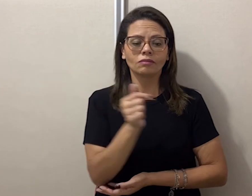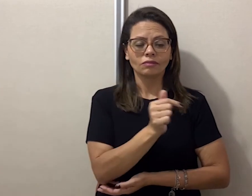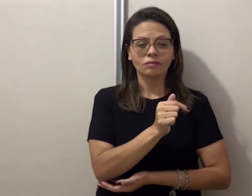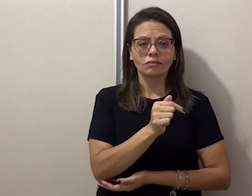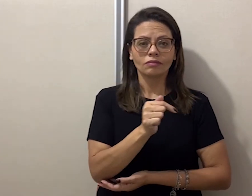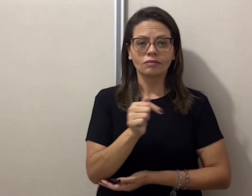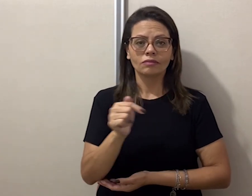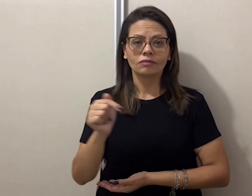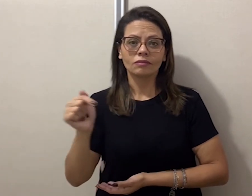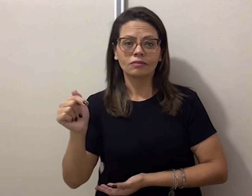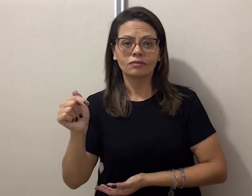4 semanas.